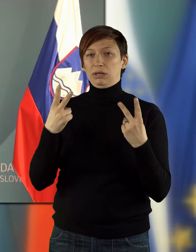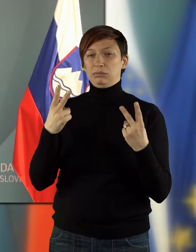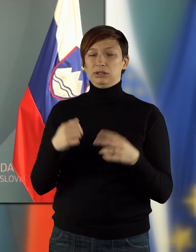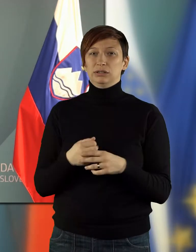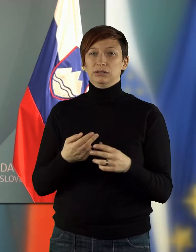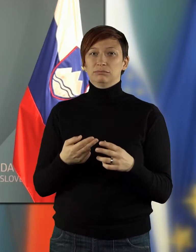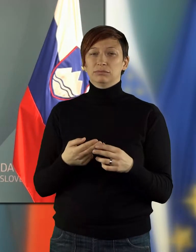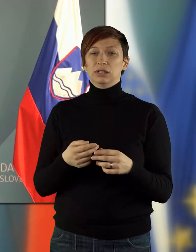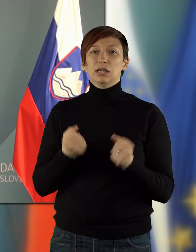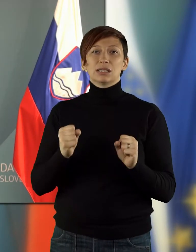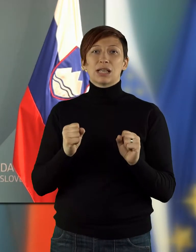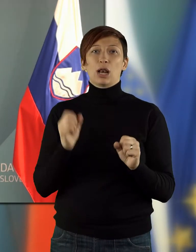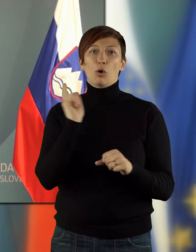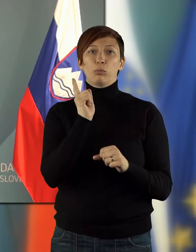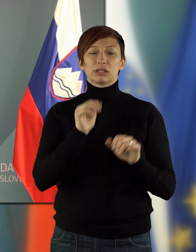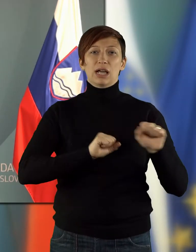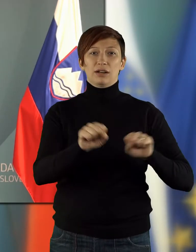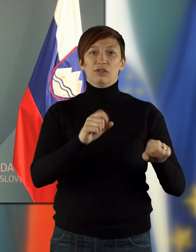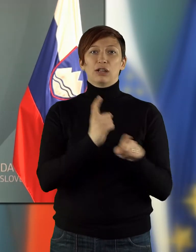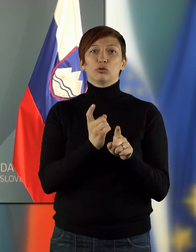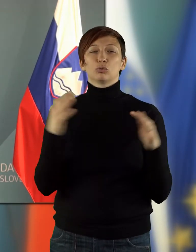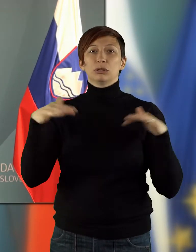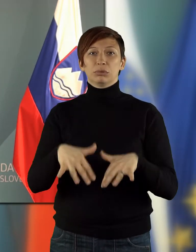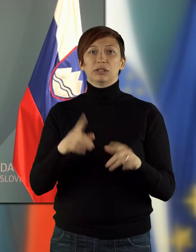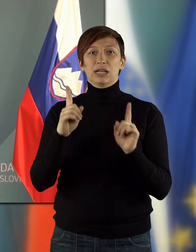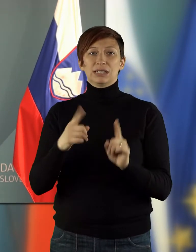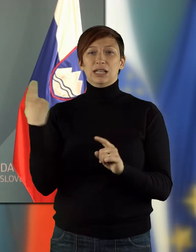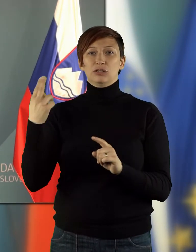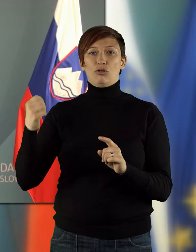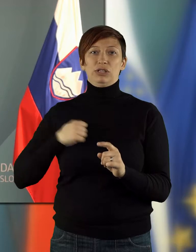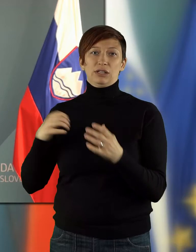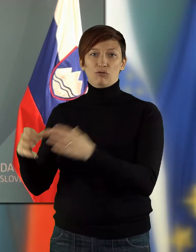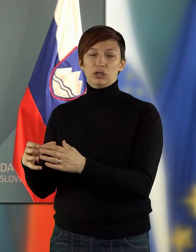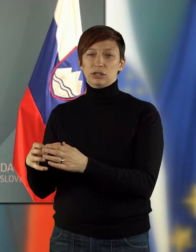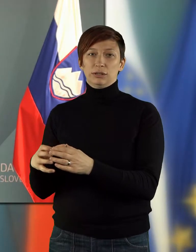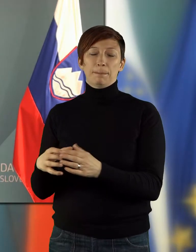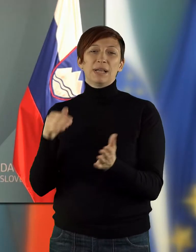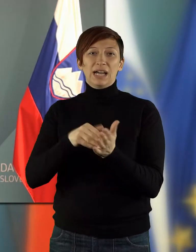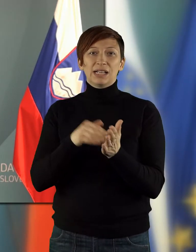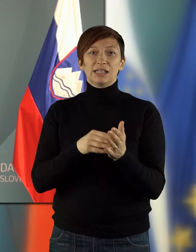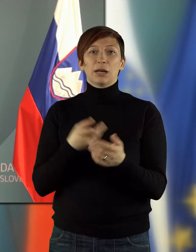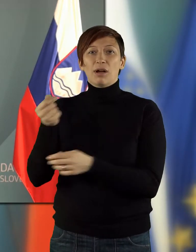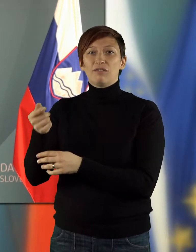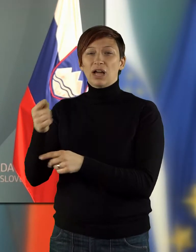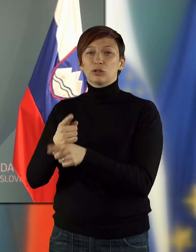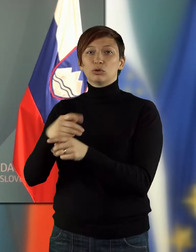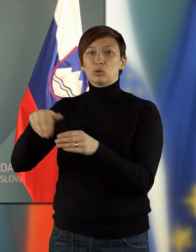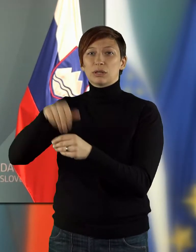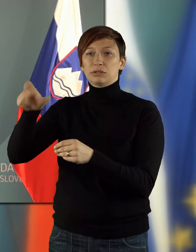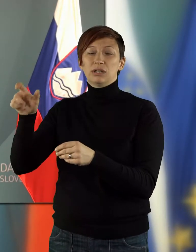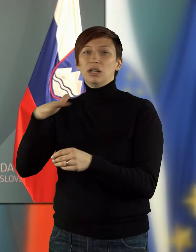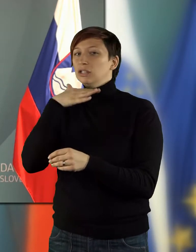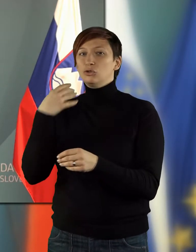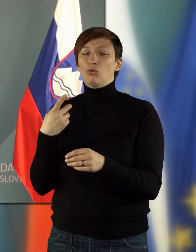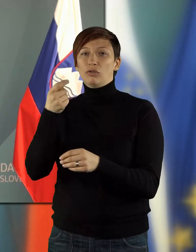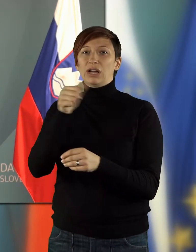najpomembnejših. Vse skozi opozarjam vlado in tudi parlament na stanje slovenski vojski, da je potrebno vlagati tudi v